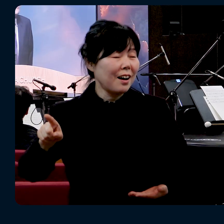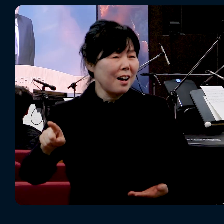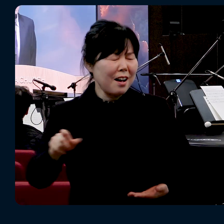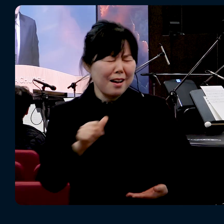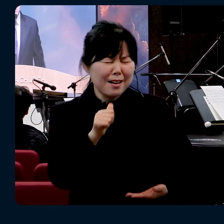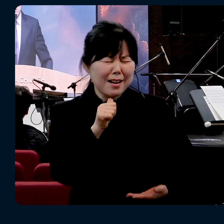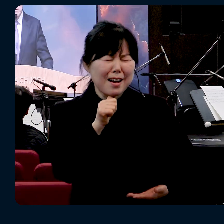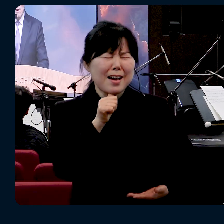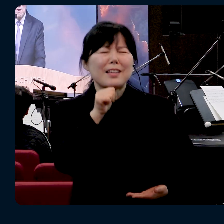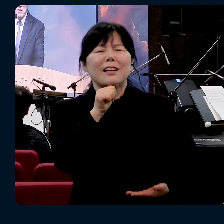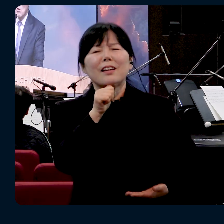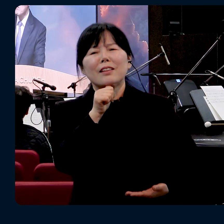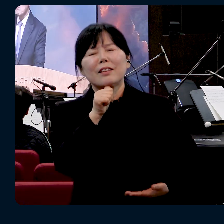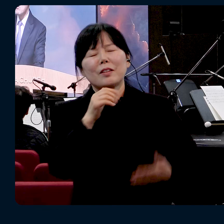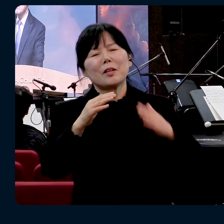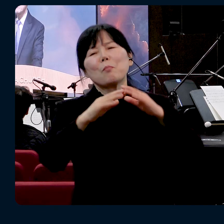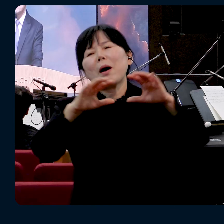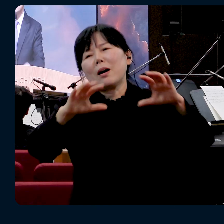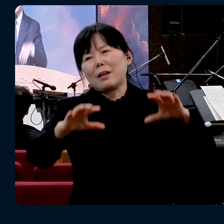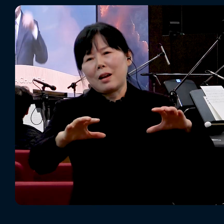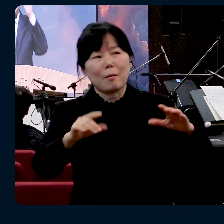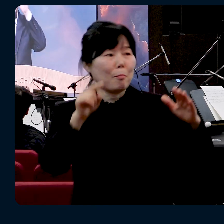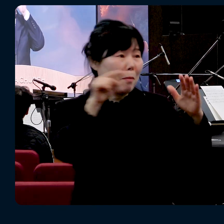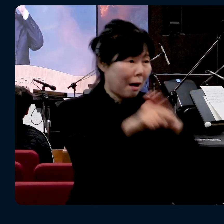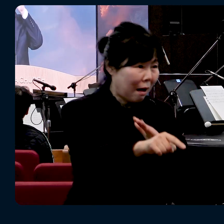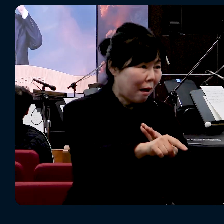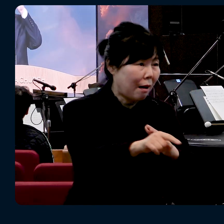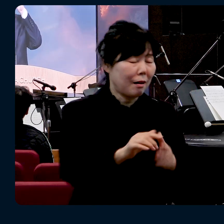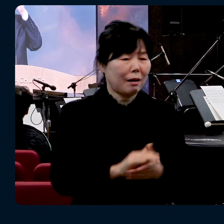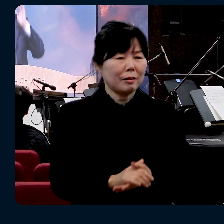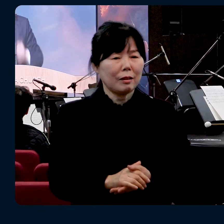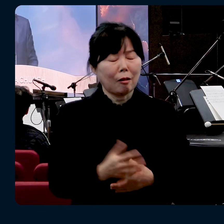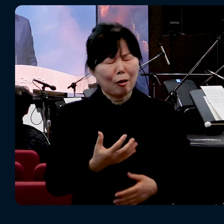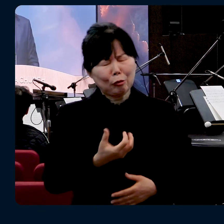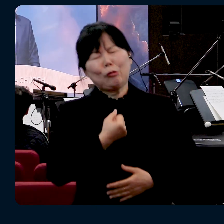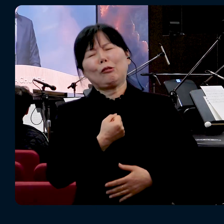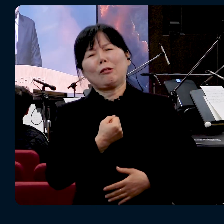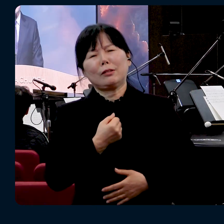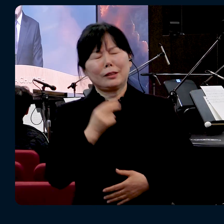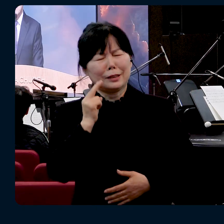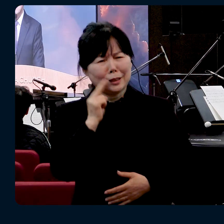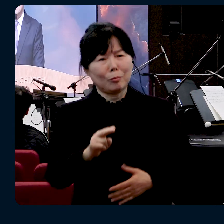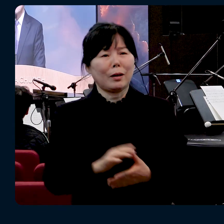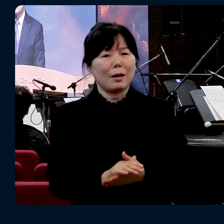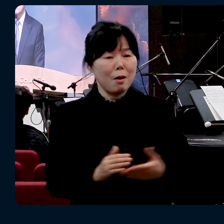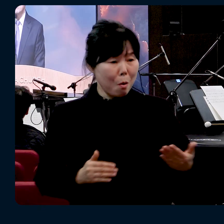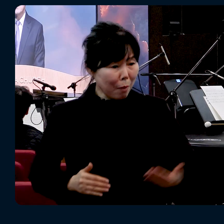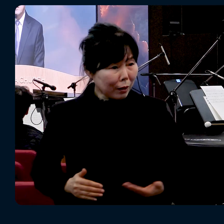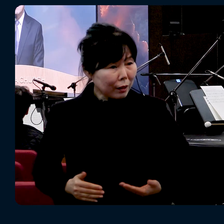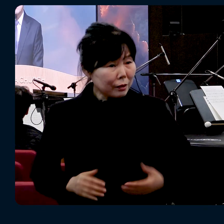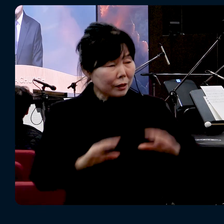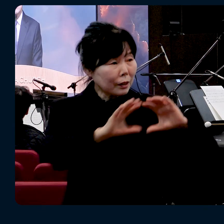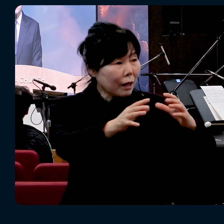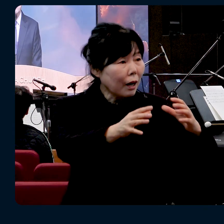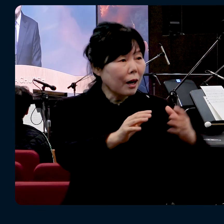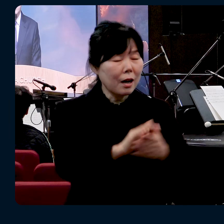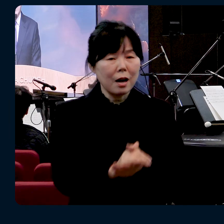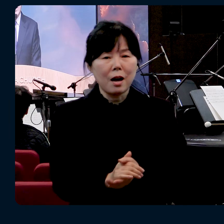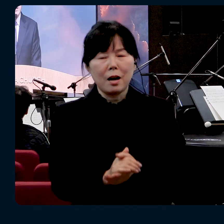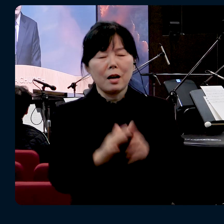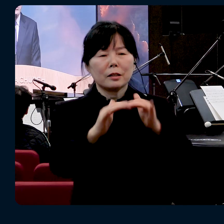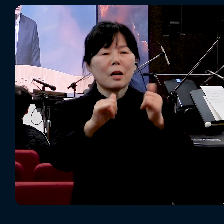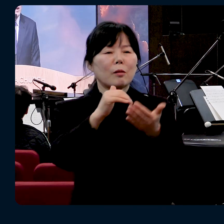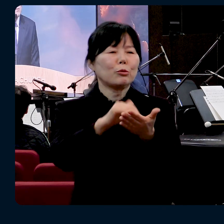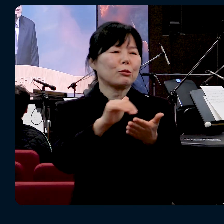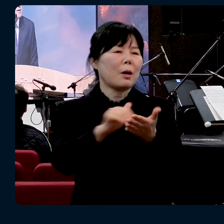지역이에요. 몰라떼기라고 빈민 지역인데 정말 거기서 받은 충격은 말도 못합니다. 여러분 알지만 방글라데시는요, 세계에서